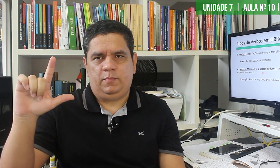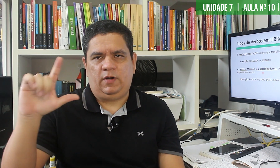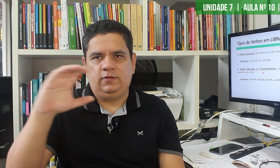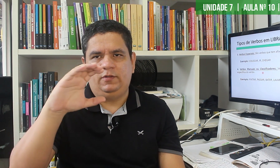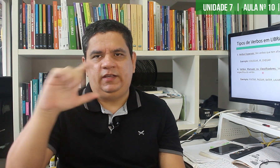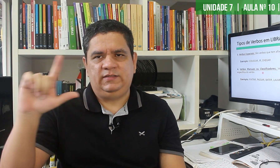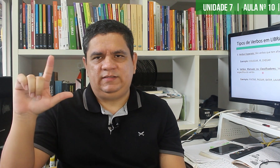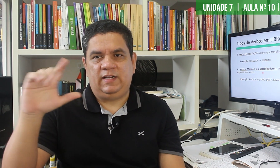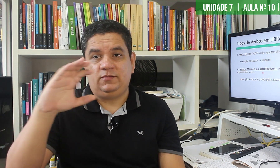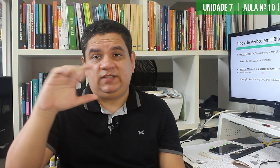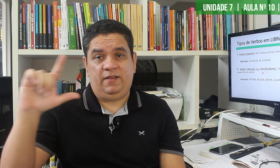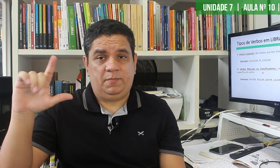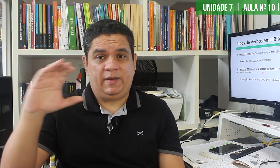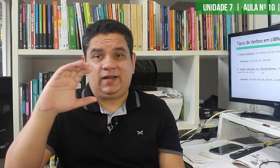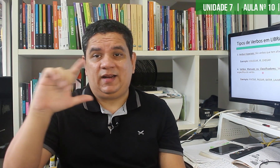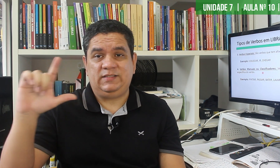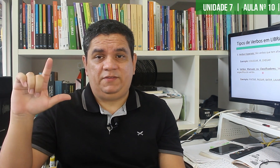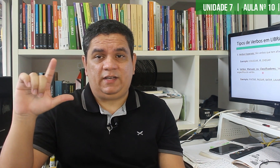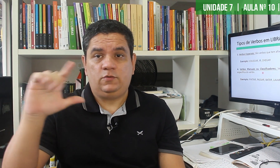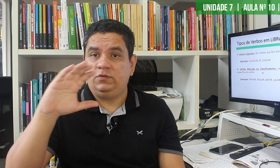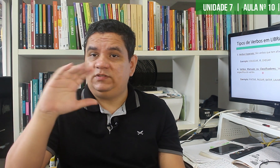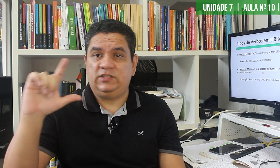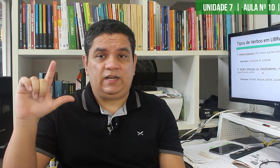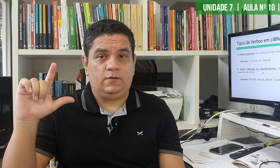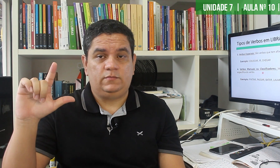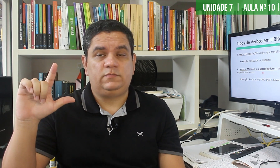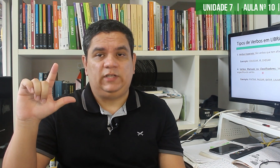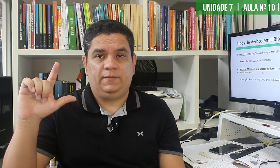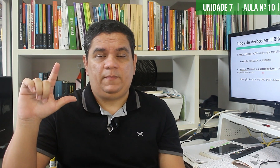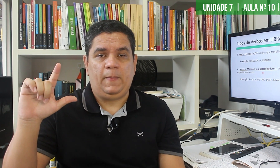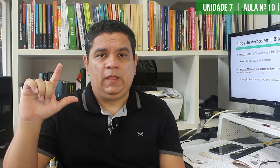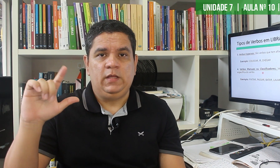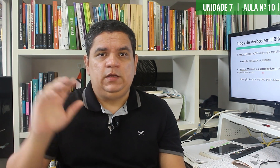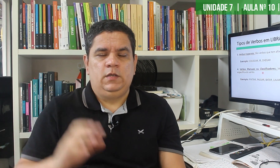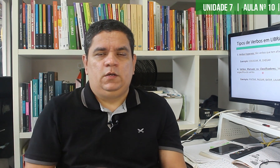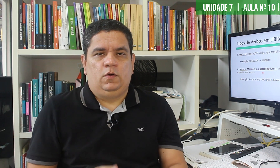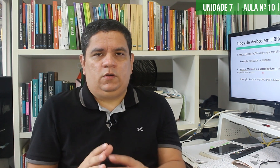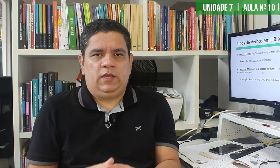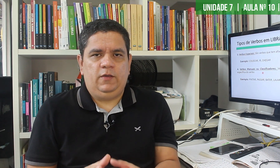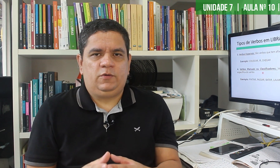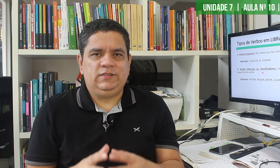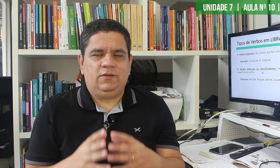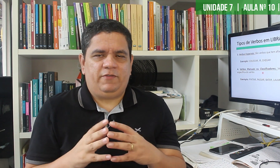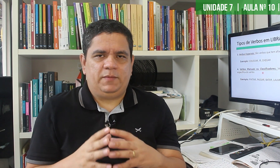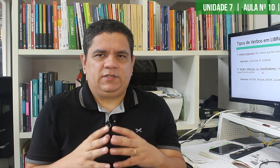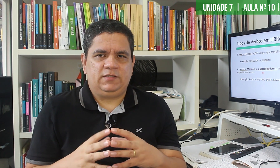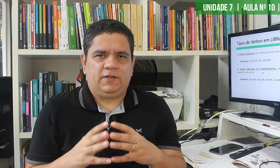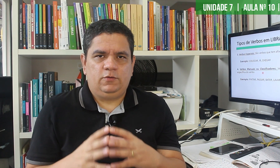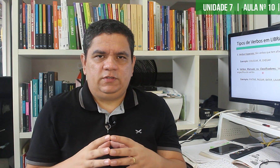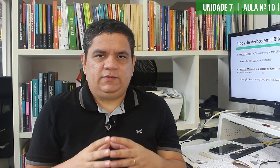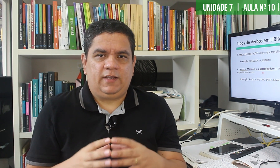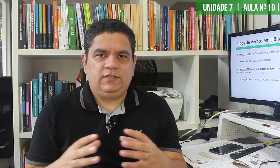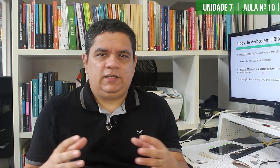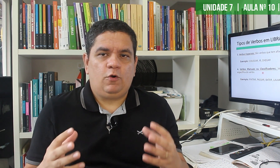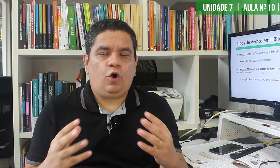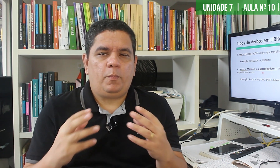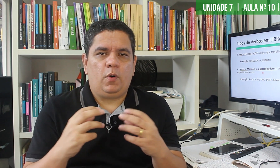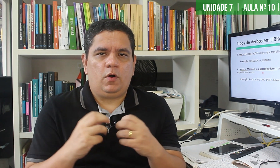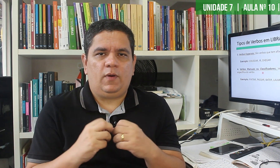lado. Esse sinal serve para classificadores em geral, tá? Ok, o que são verbos classificadores? São aqueles que incorporam a